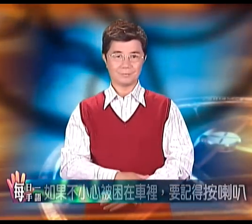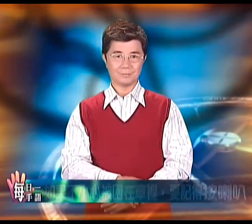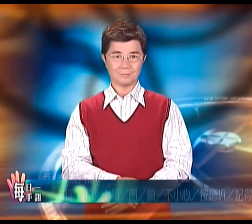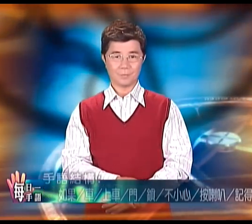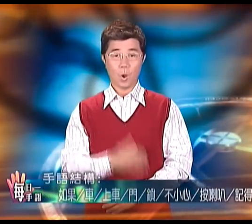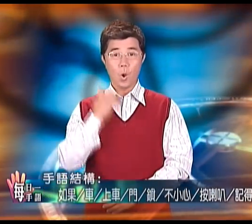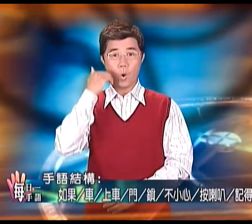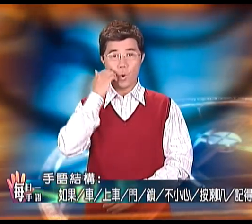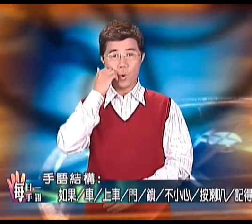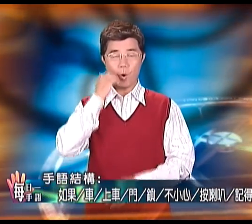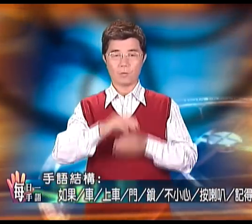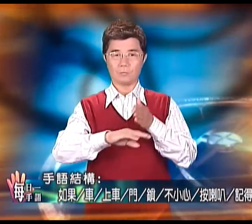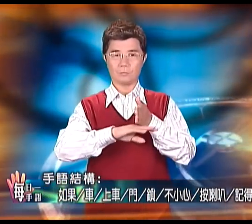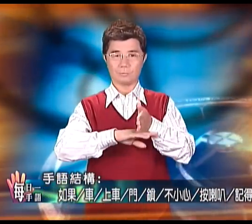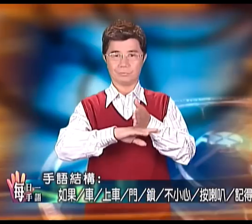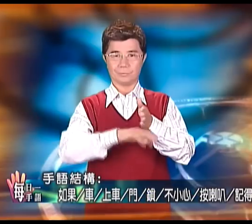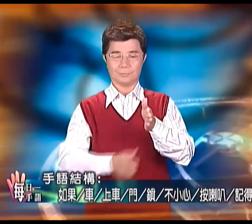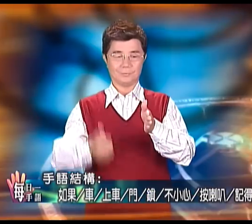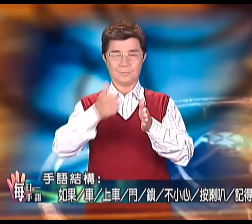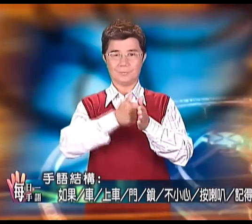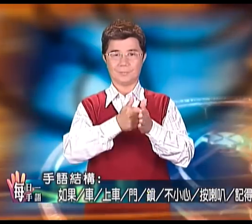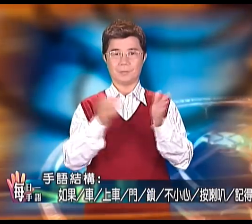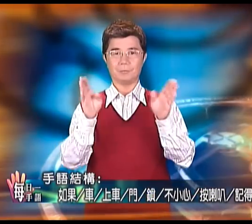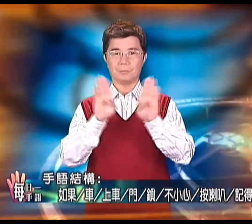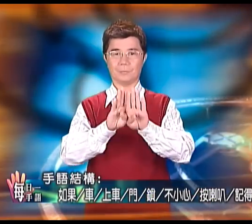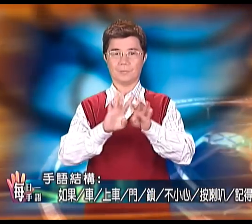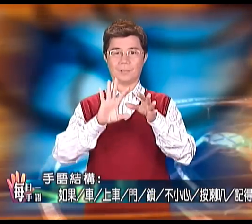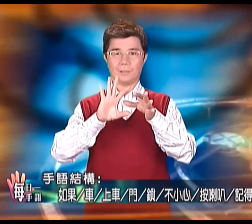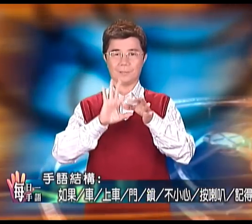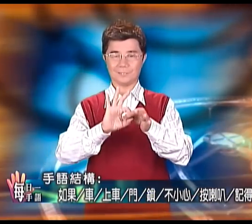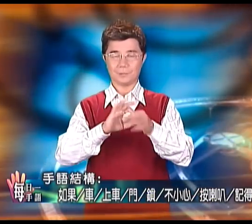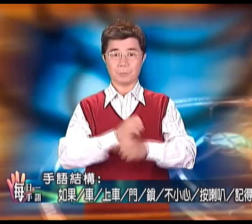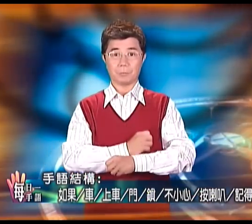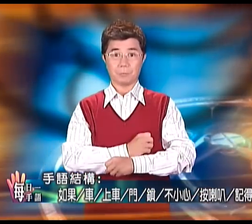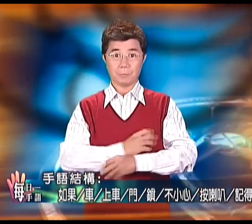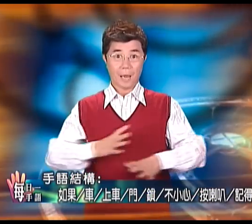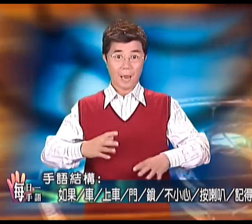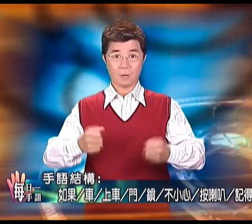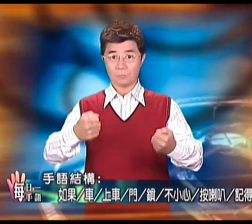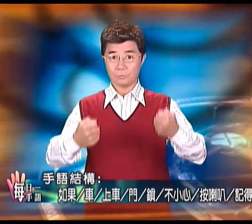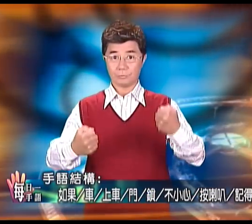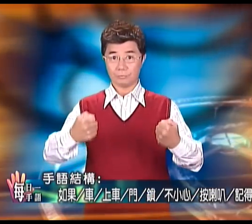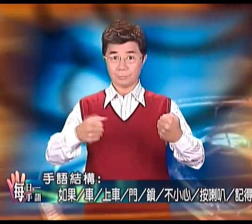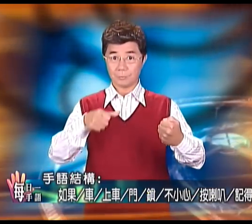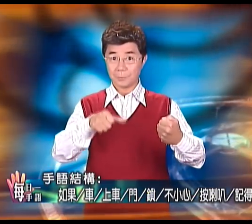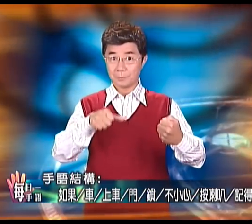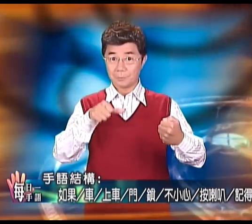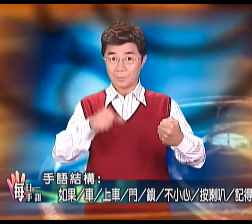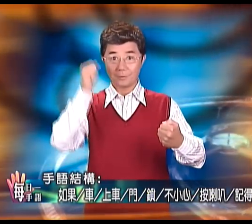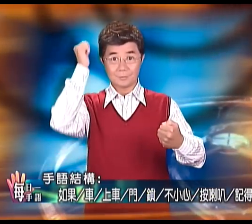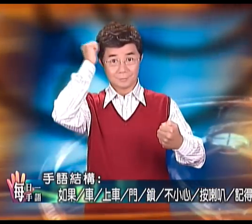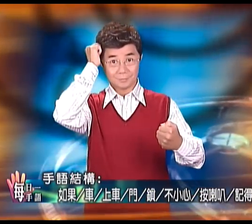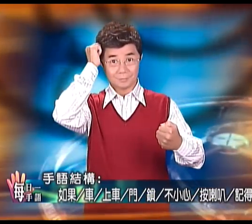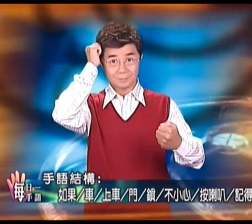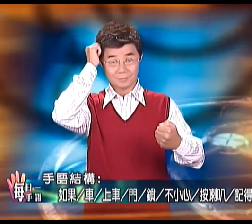是：如果车上车门锁不小心按喇叭，记得